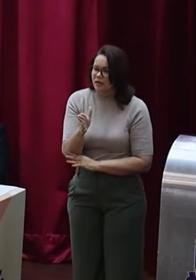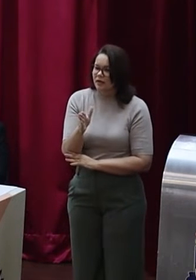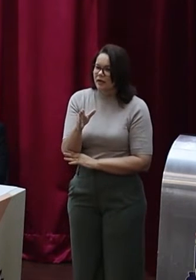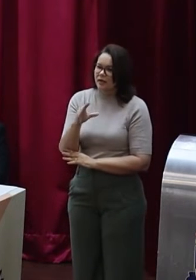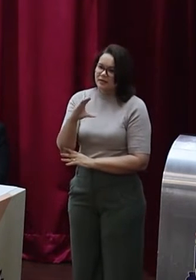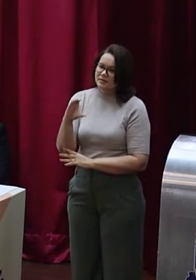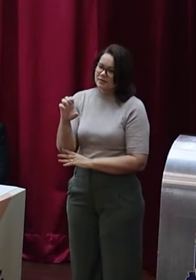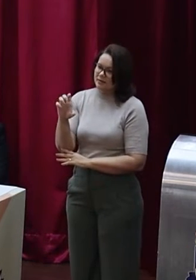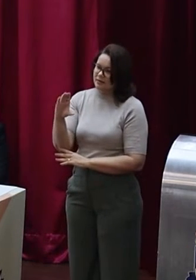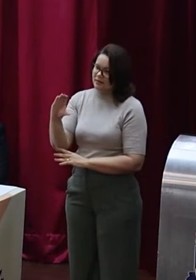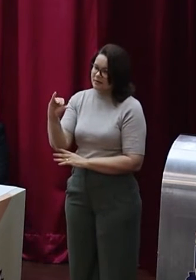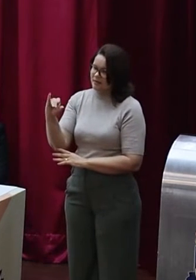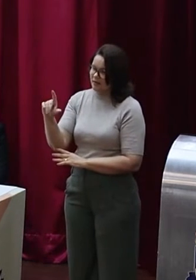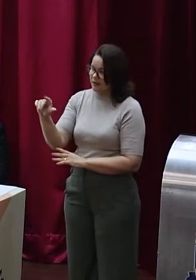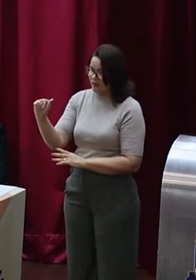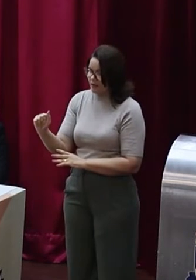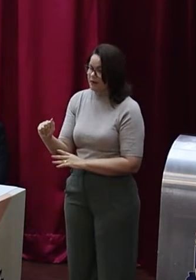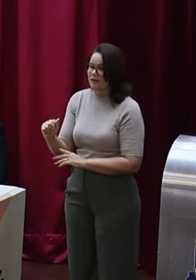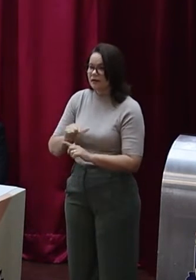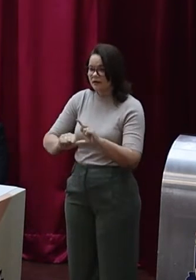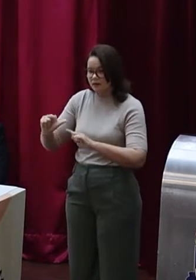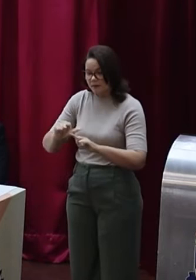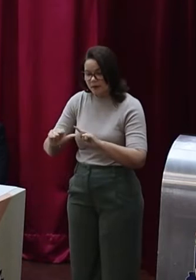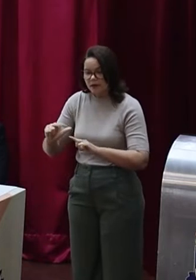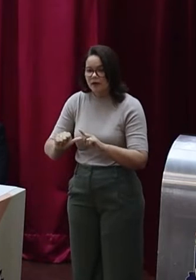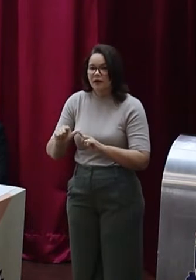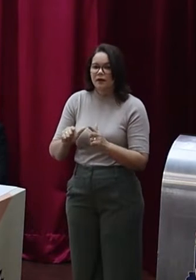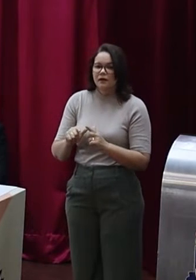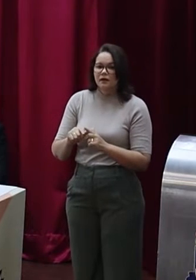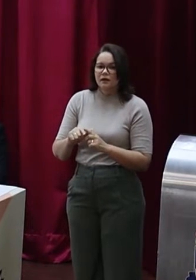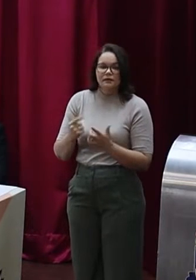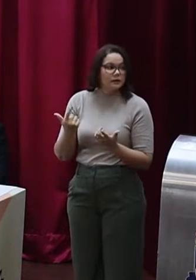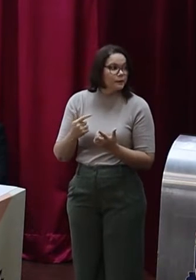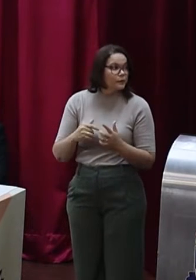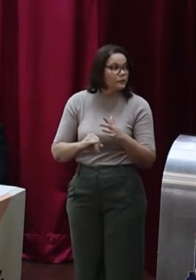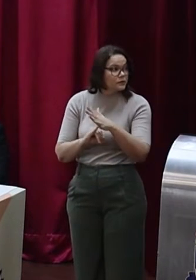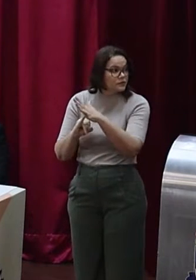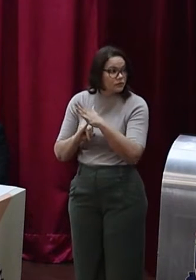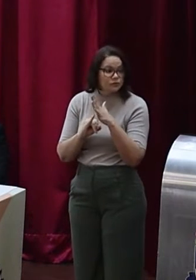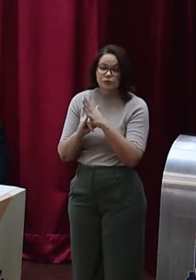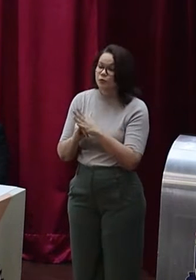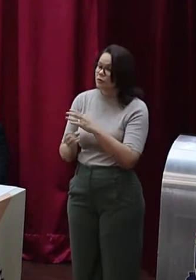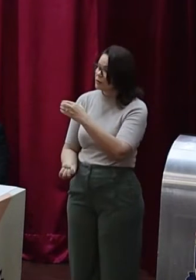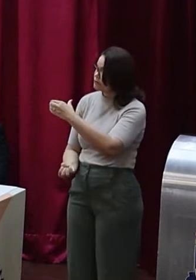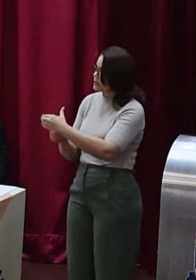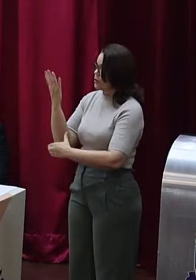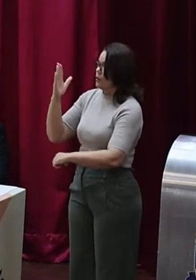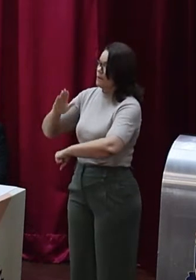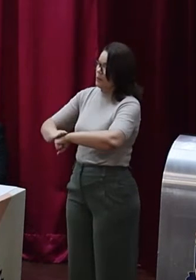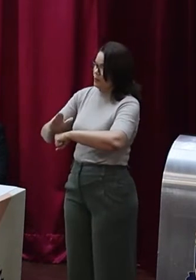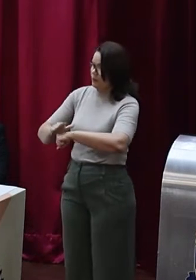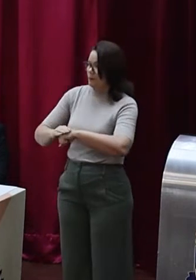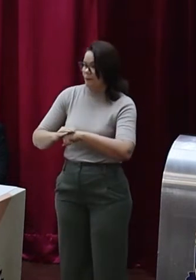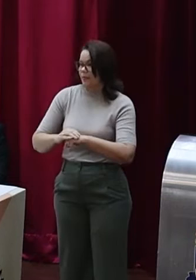que trabalha no Intercept Brasil, né? E que criou esse aplicativo Fogo Cruzado, se puder passar